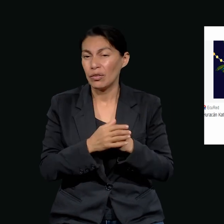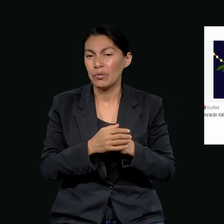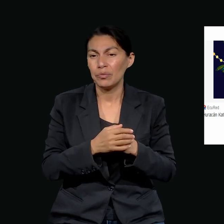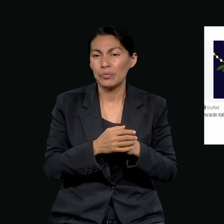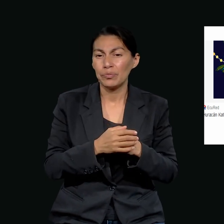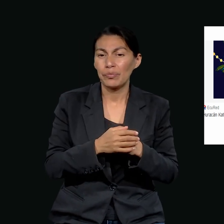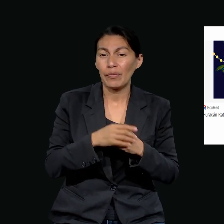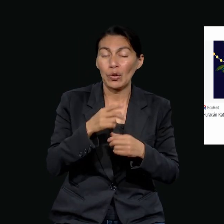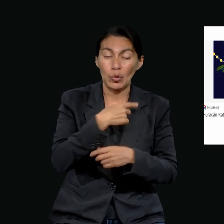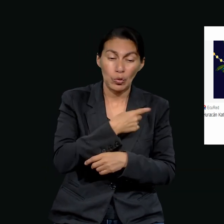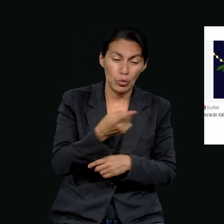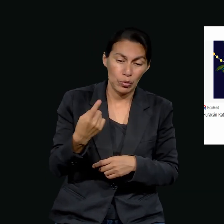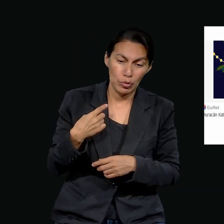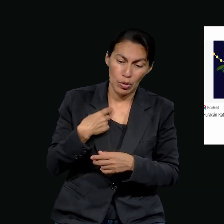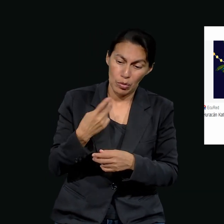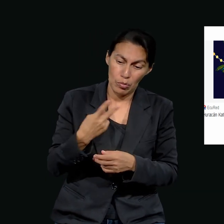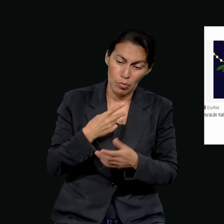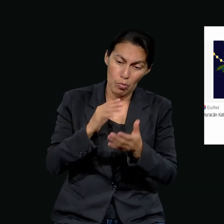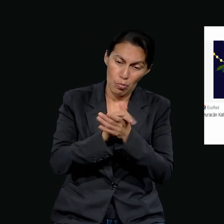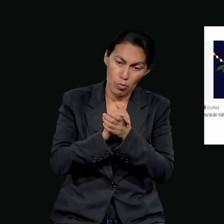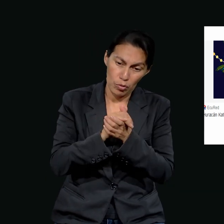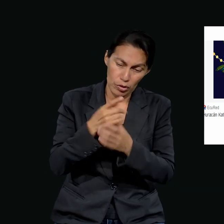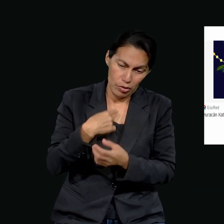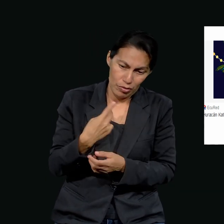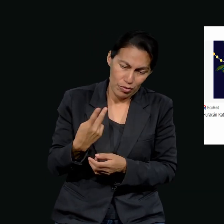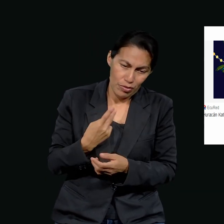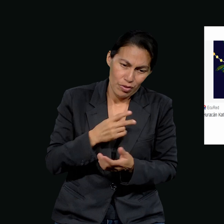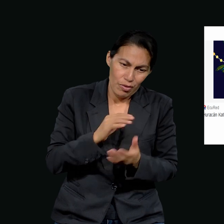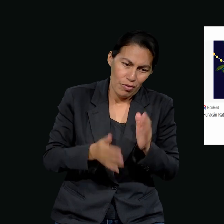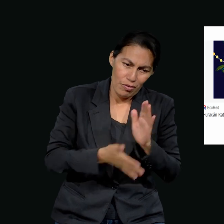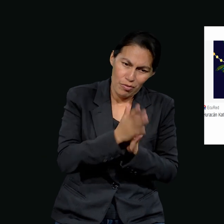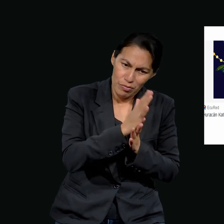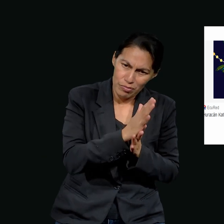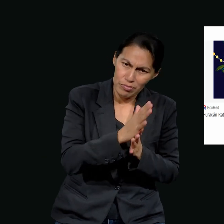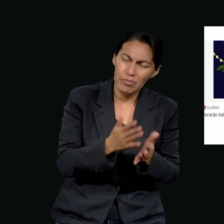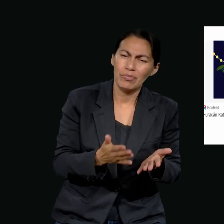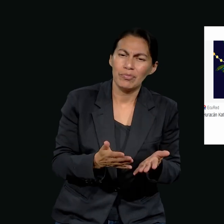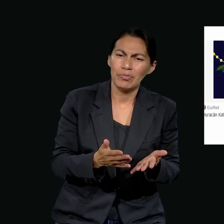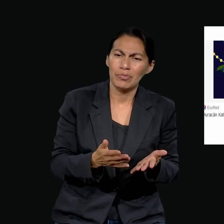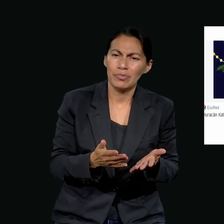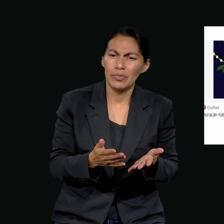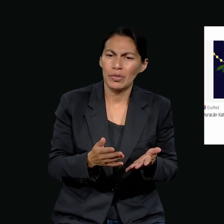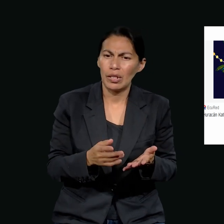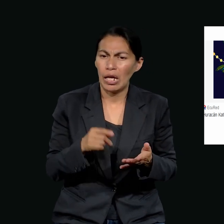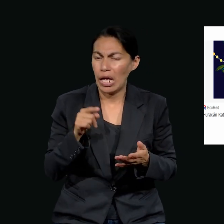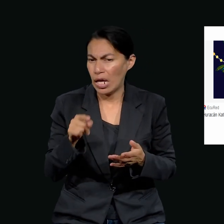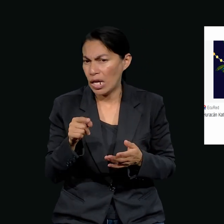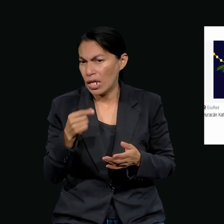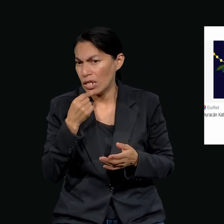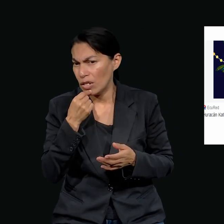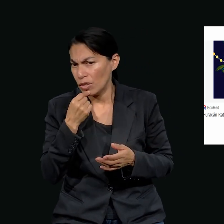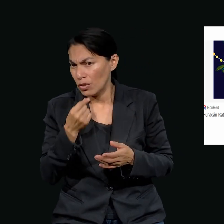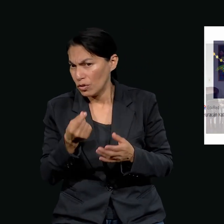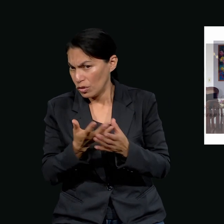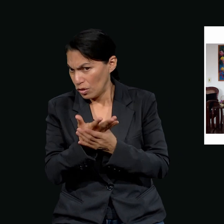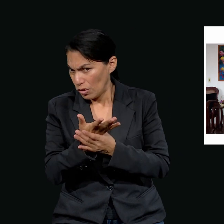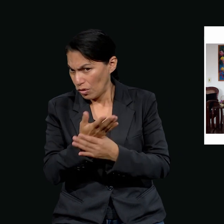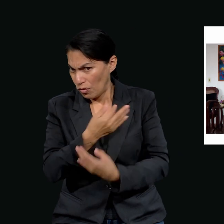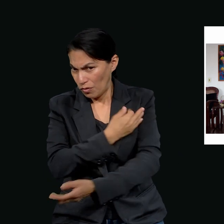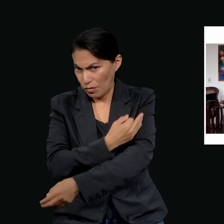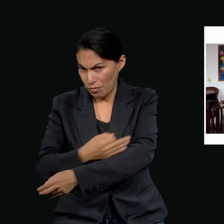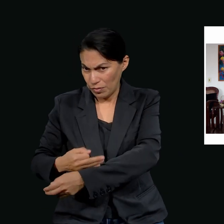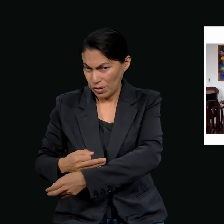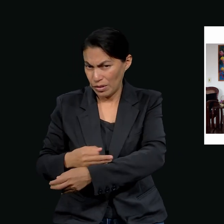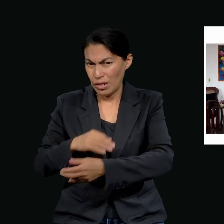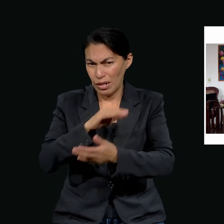salido de vacaciones. Ella se quedó con el niño, con Jesse, mi hijo, que bueno, ahí salió en una de las fotos, él con